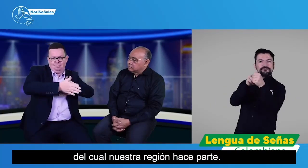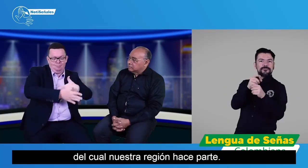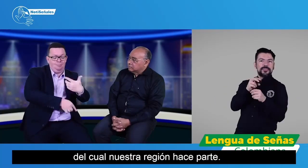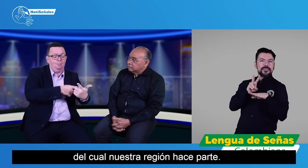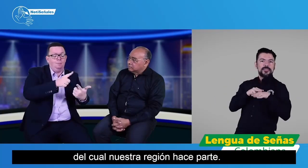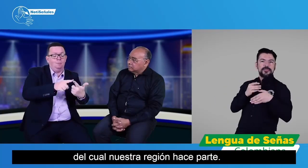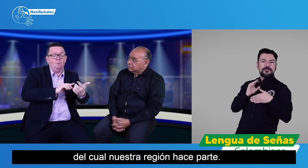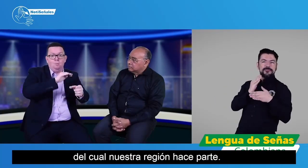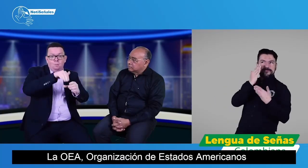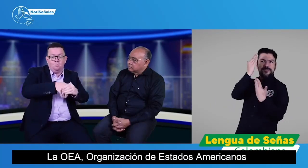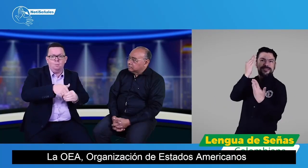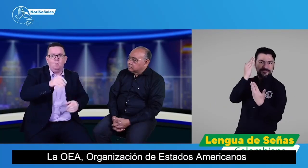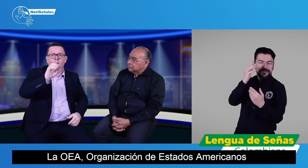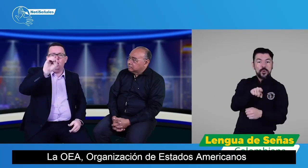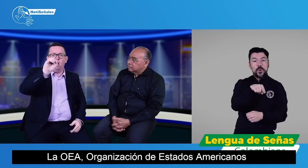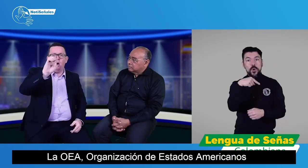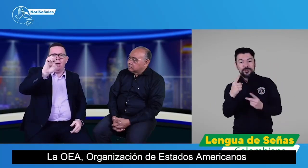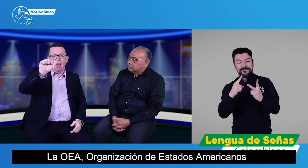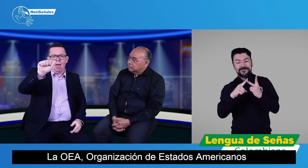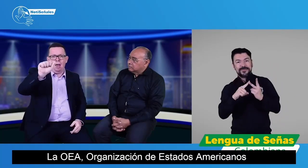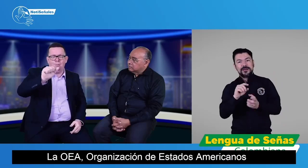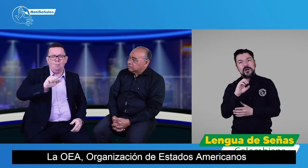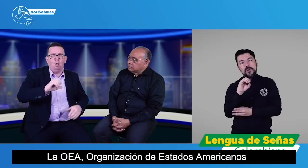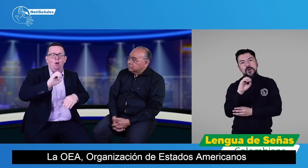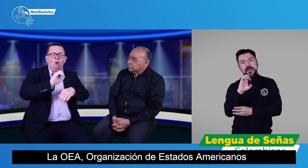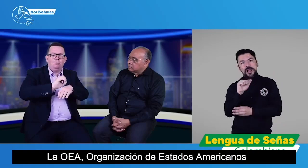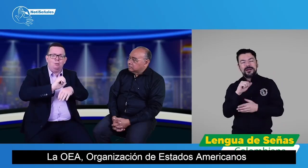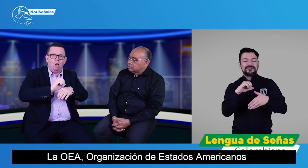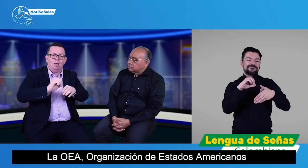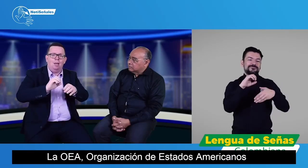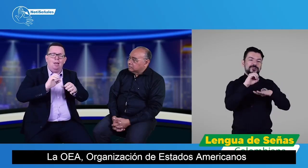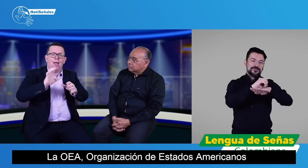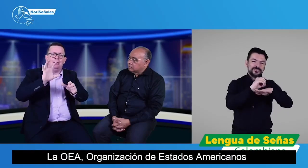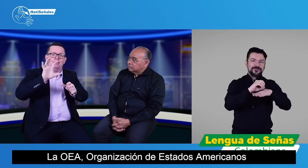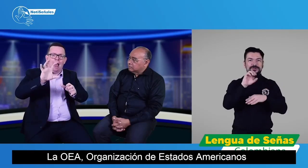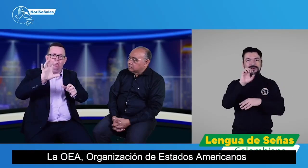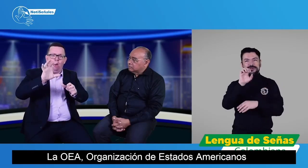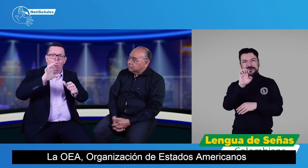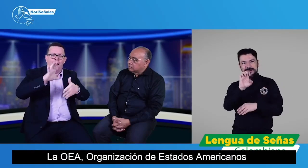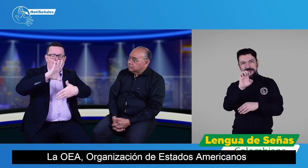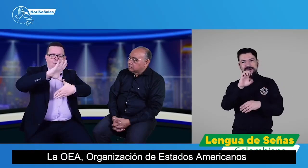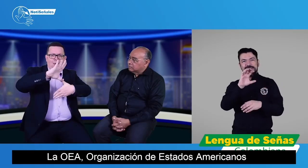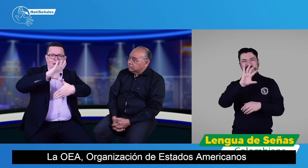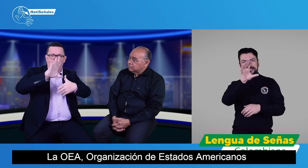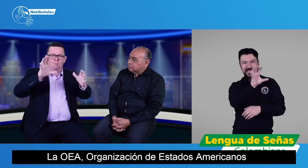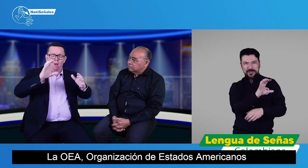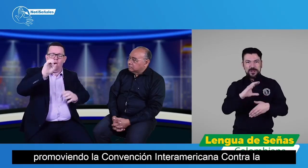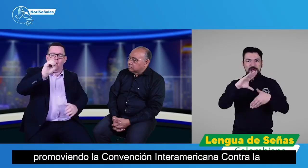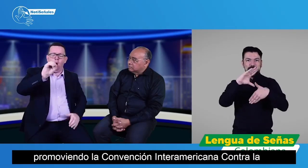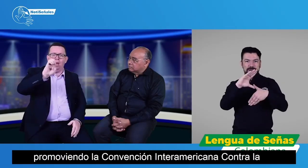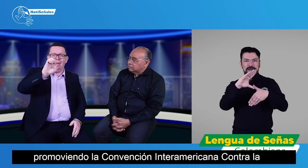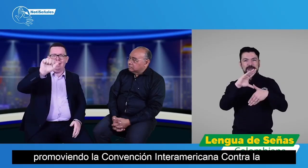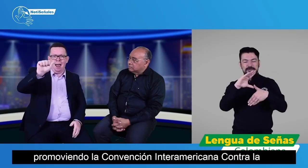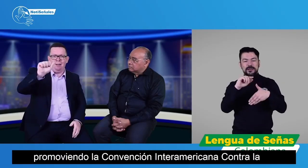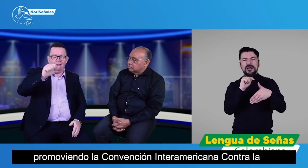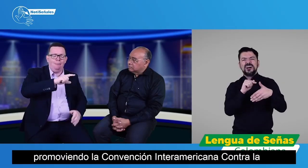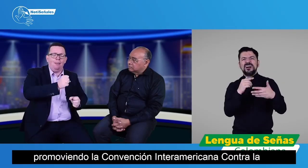parte. La OEA, Organización de Estados Americanos, promoviendo la Convención